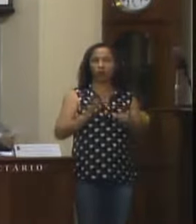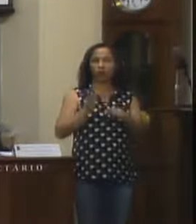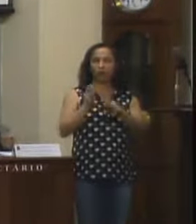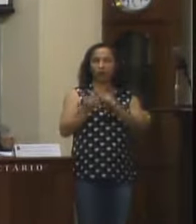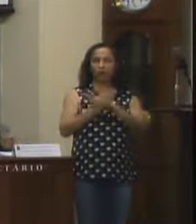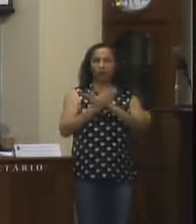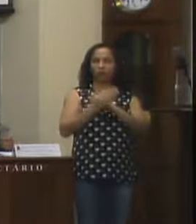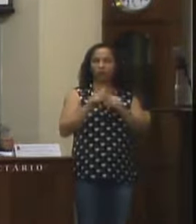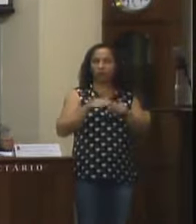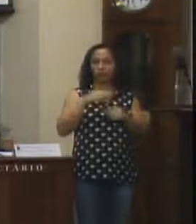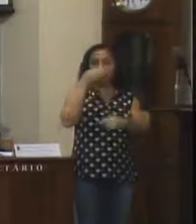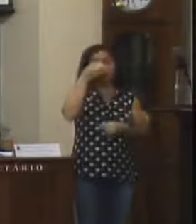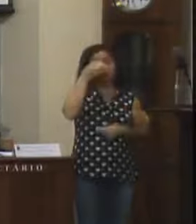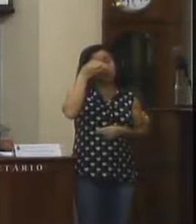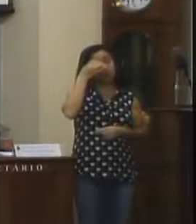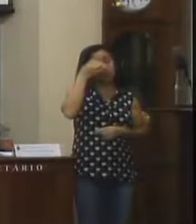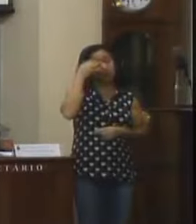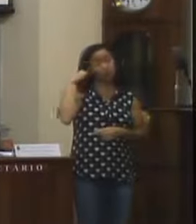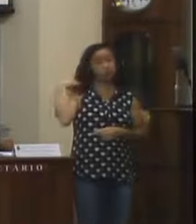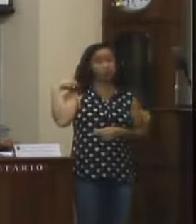2018.